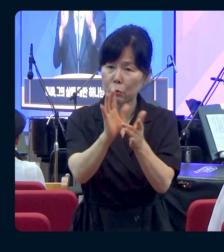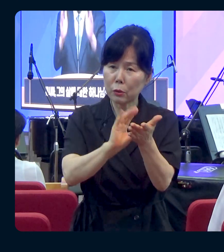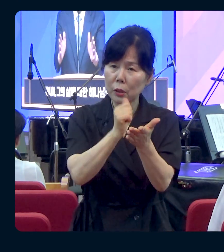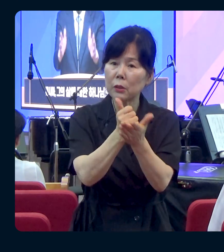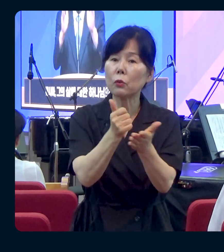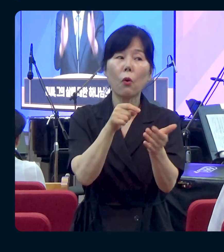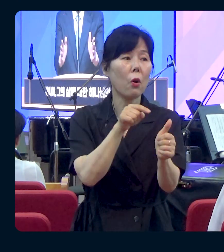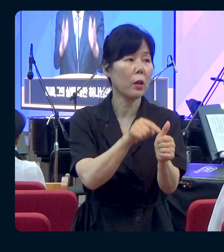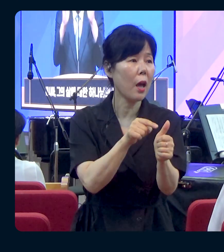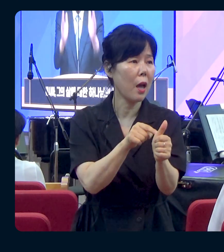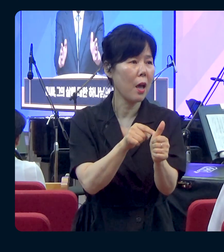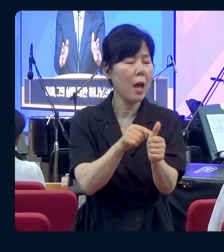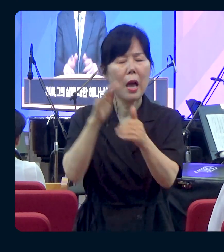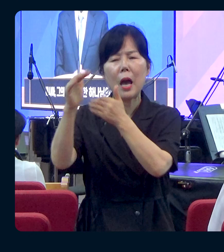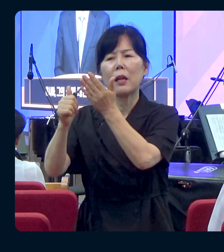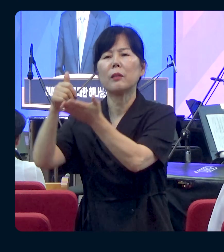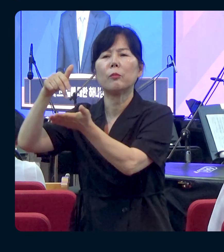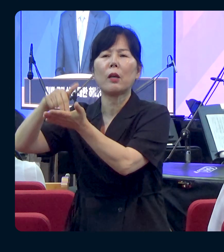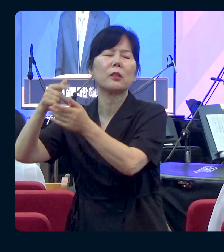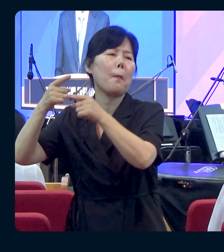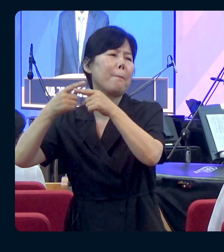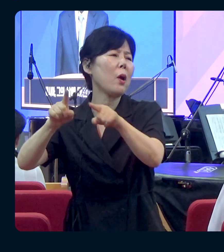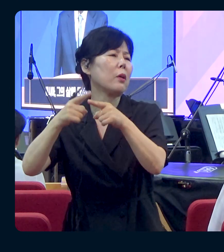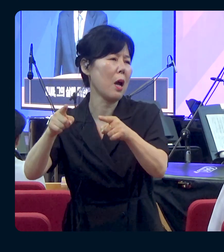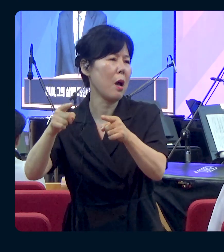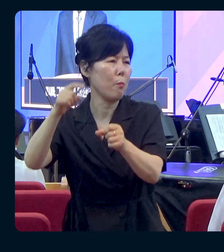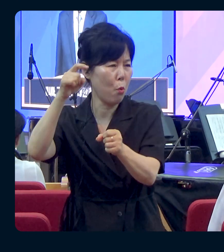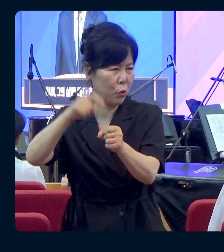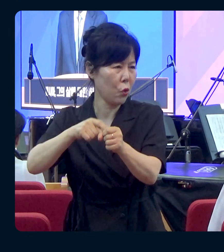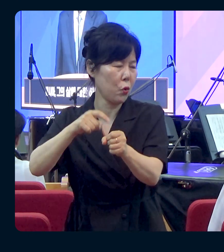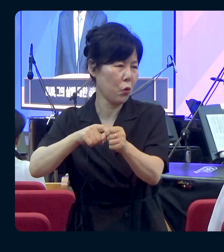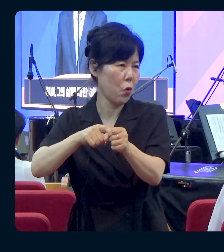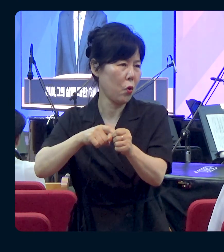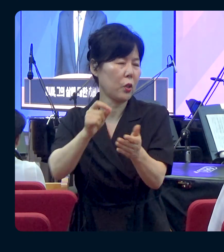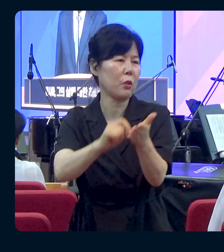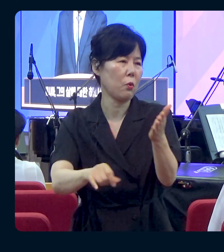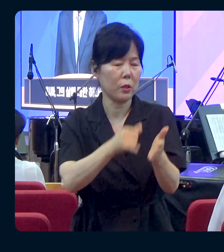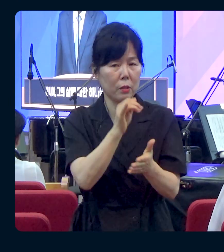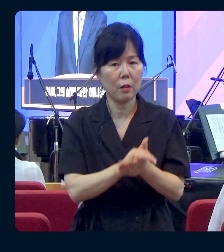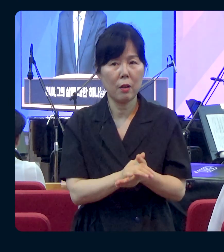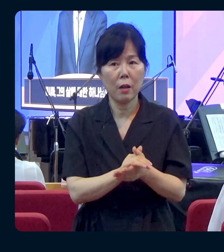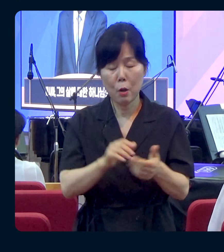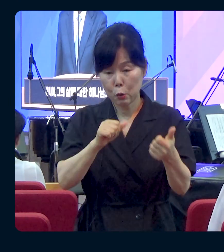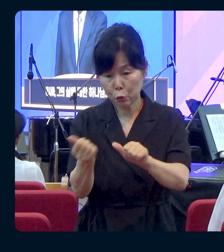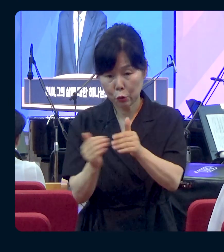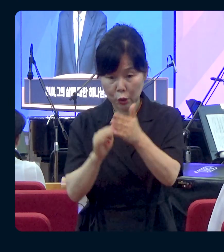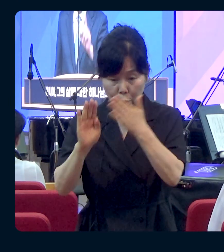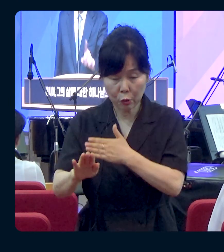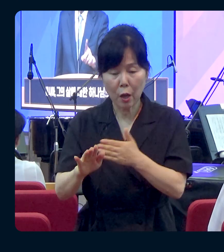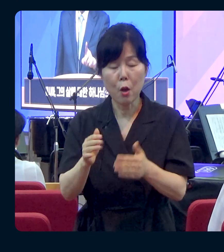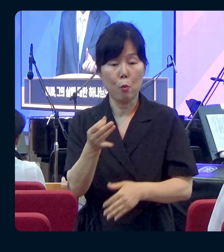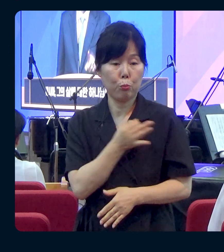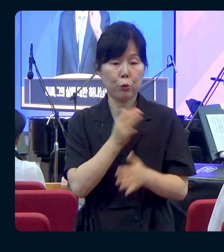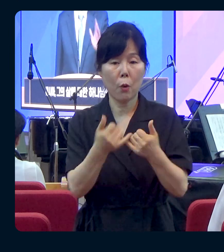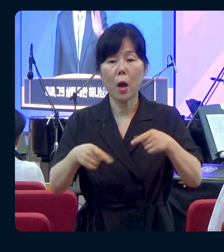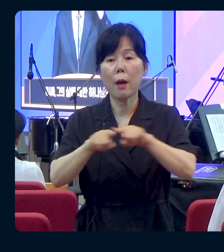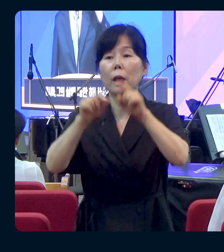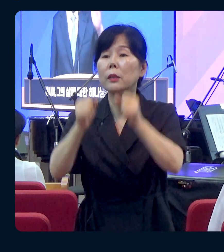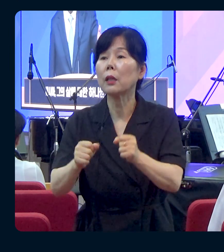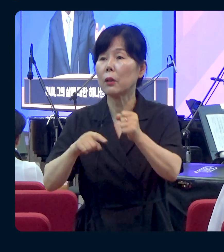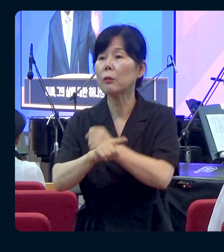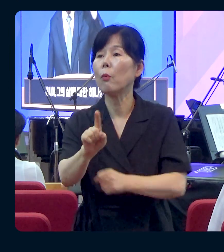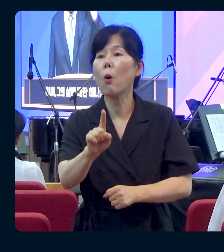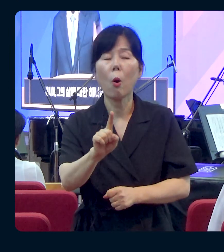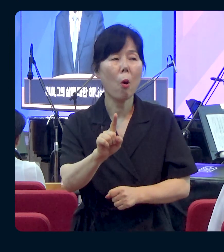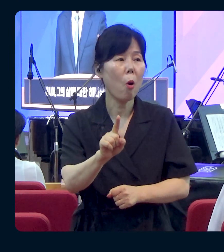그의 삶에 대한 하나님의 평가가 담겨있는 그런 말씀이에요. 즉, 그가 죽은 후에 부자와 함께 있었도다, 이